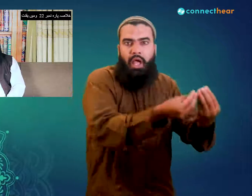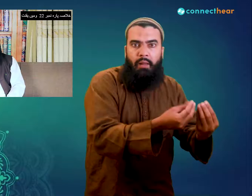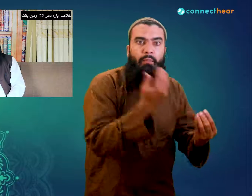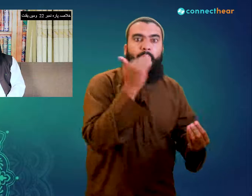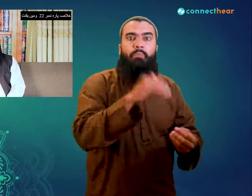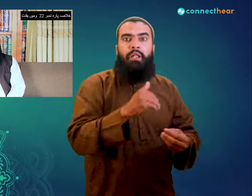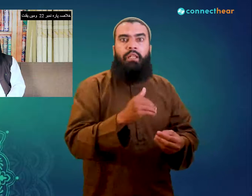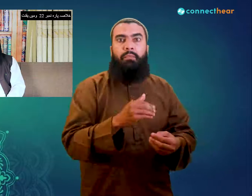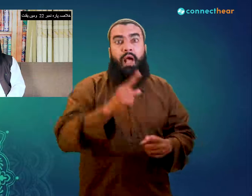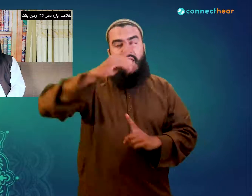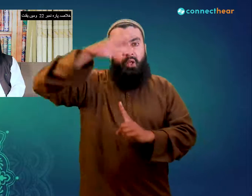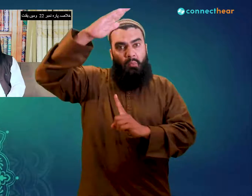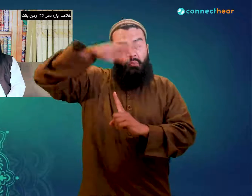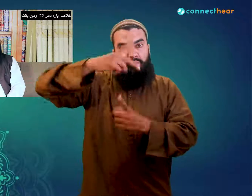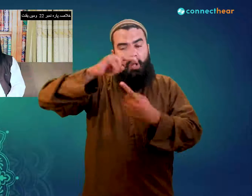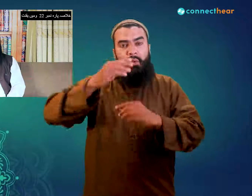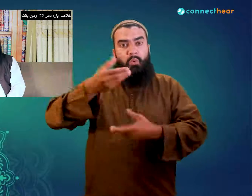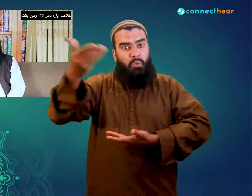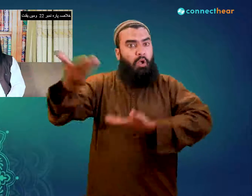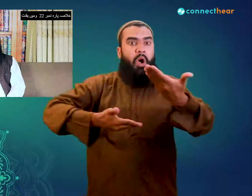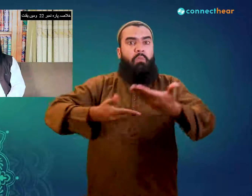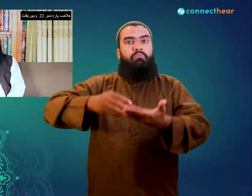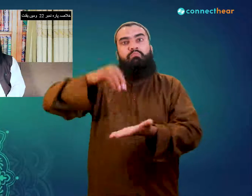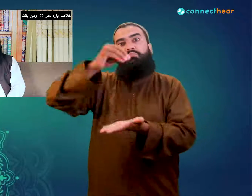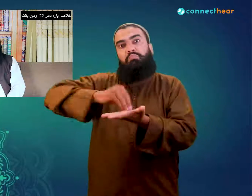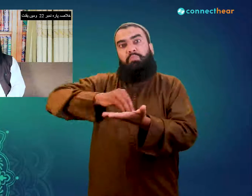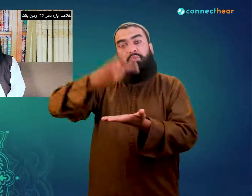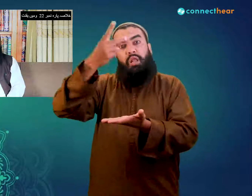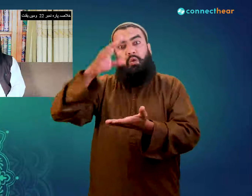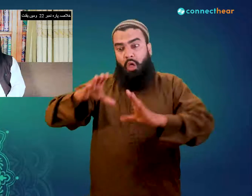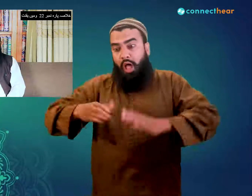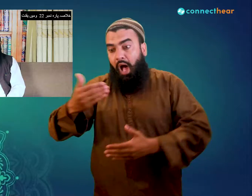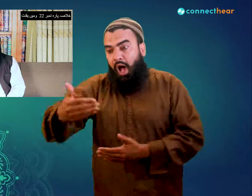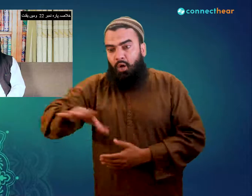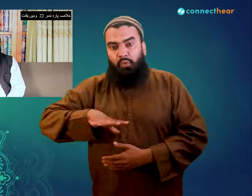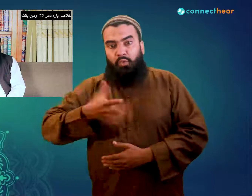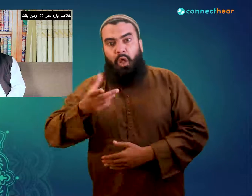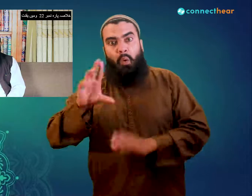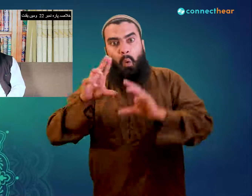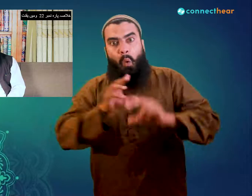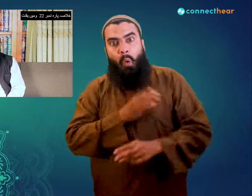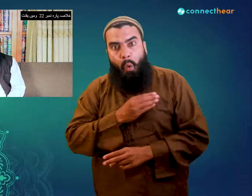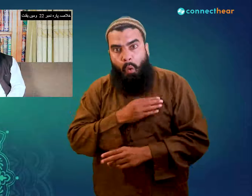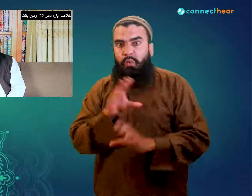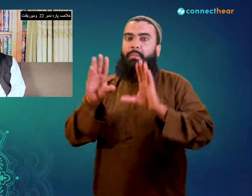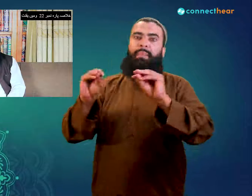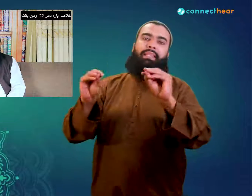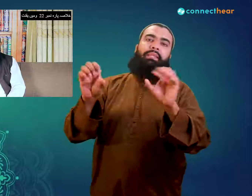فرمایا یہ ایسی تجارت کر رہے ہیں جس میں ان کو نقصان نہیں ہے۔